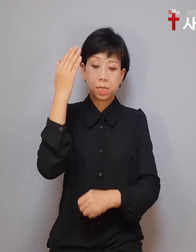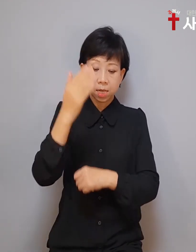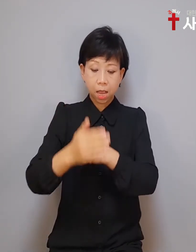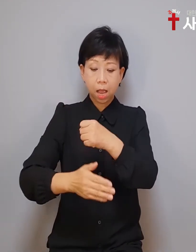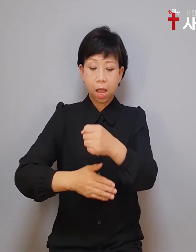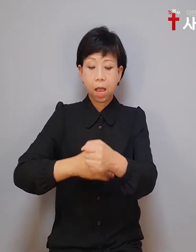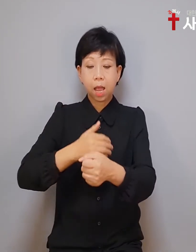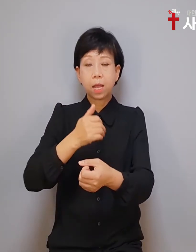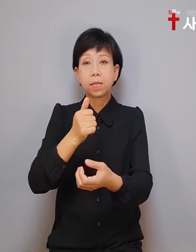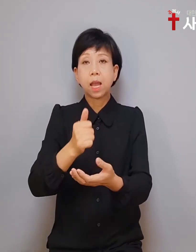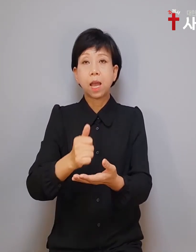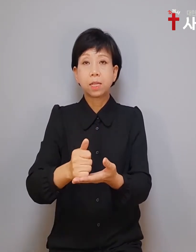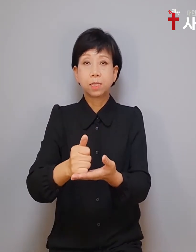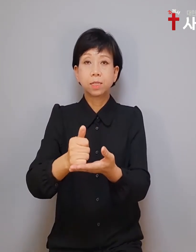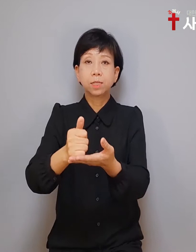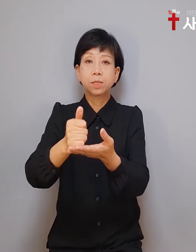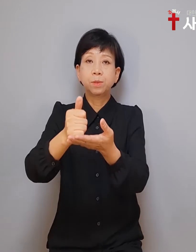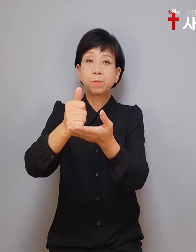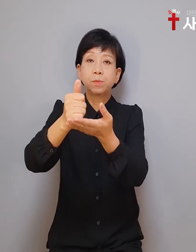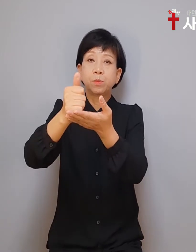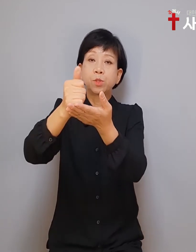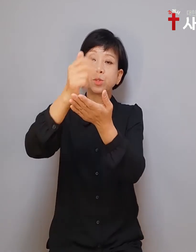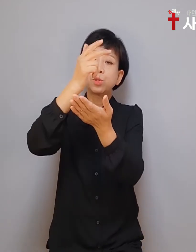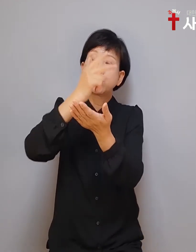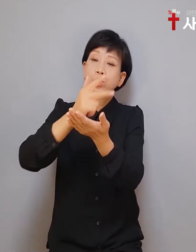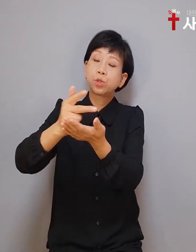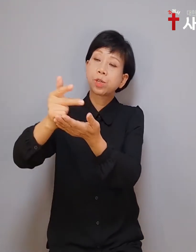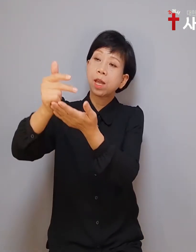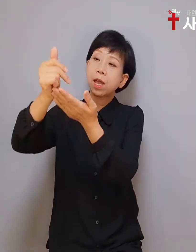거룩하신 하나님,